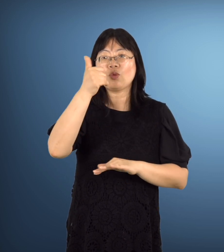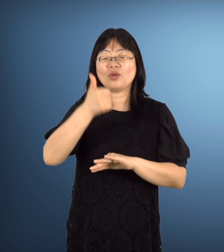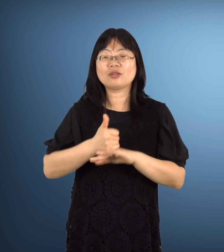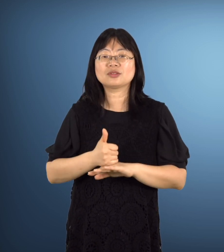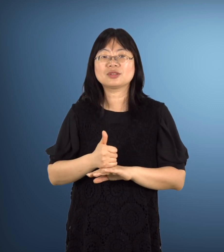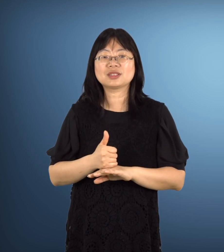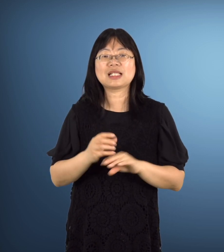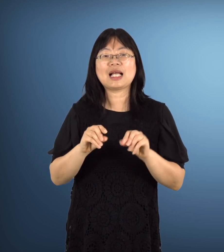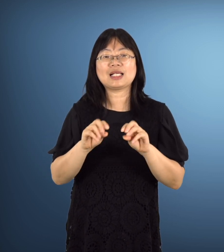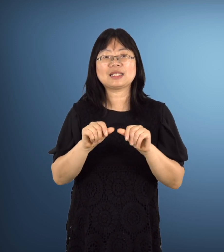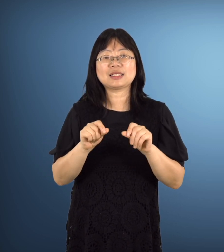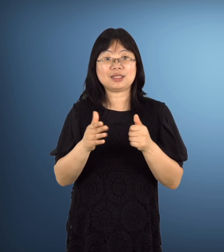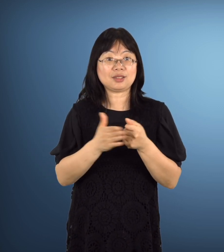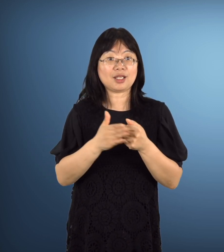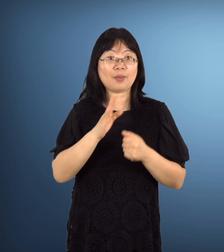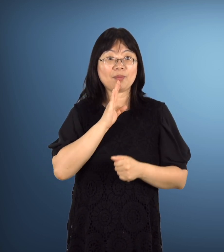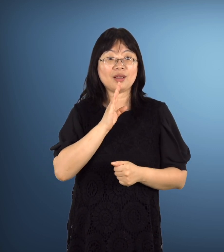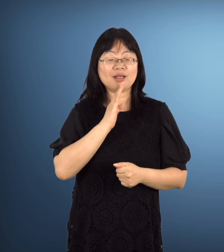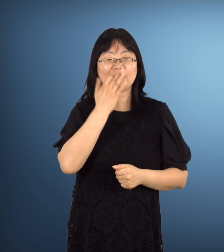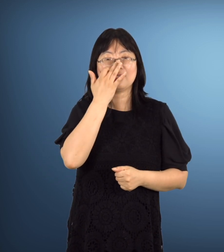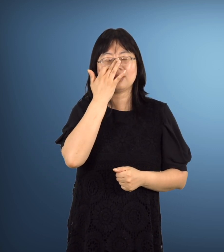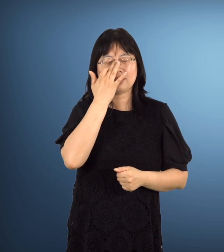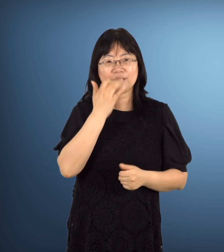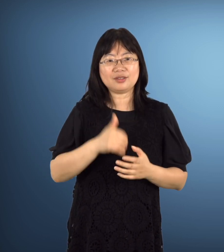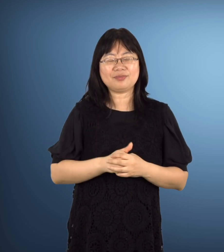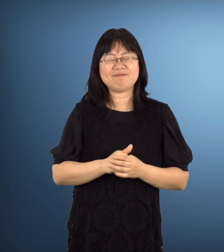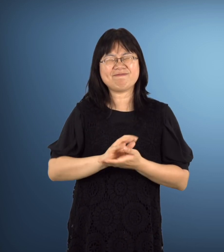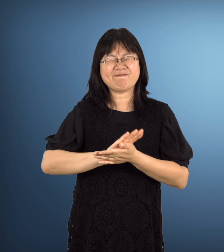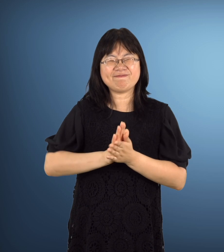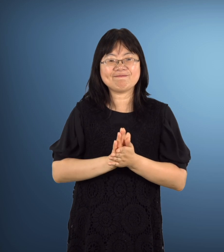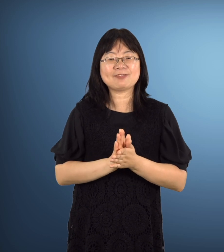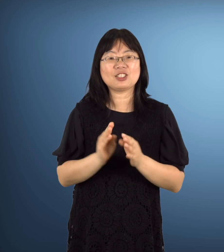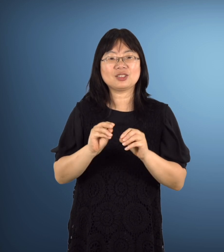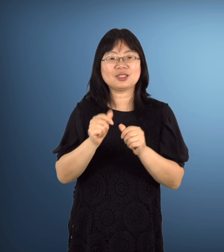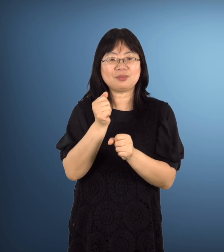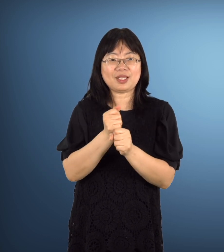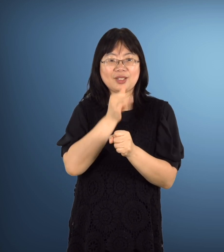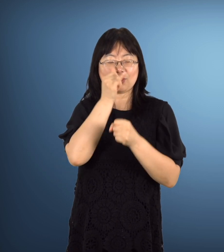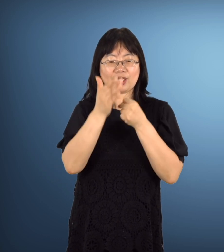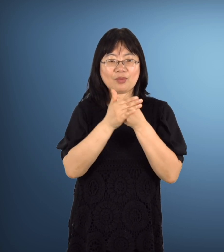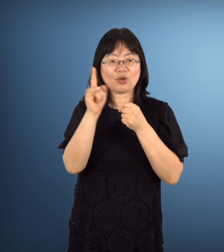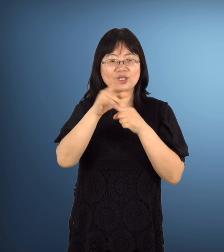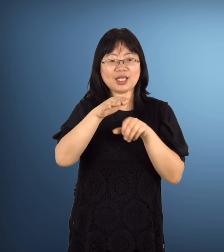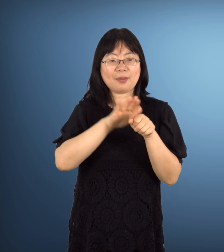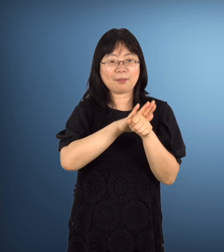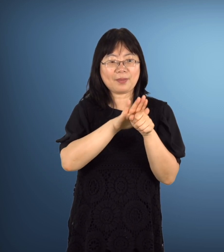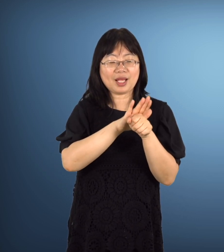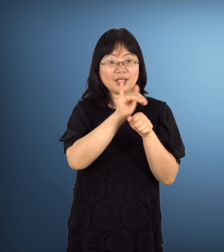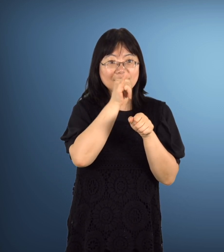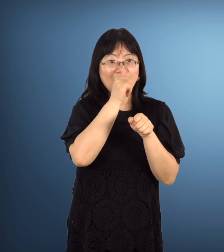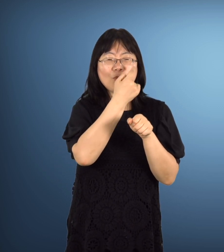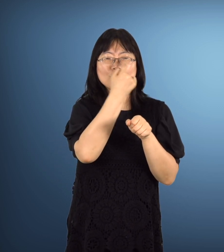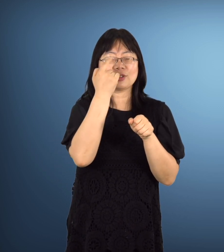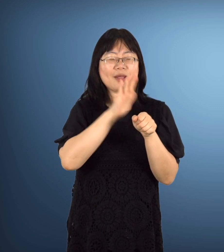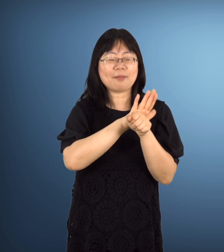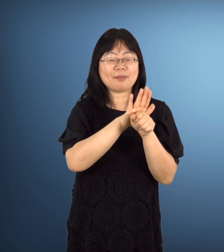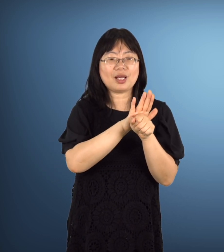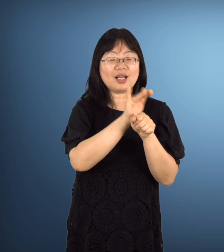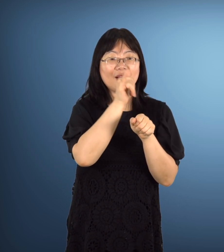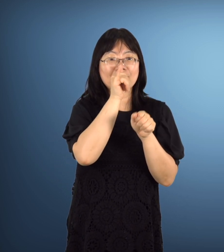뭐예요? 흙이란 말이에요. 흙에다가 이겨서 진흙을 만들어 어디다 발랐어요? 눈에다